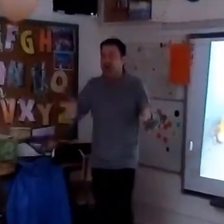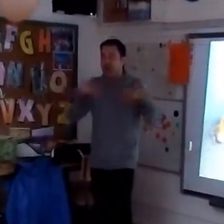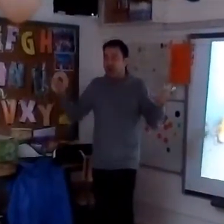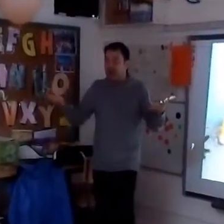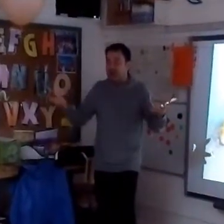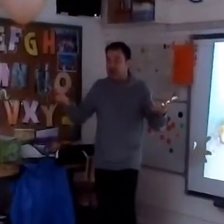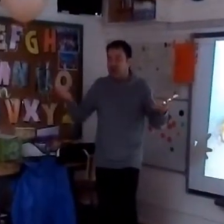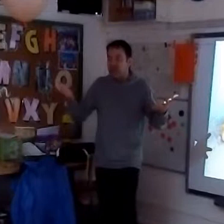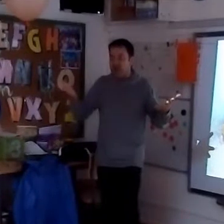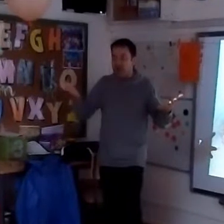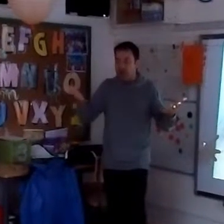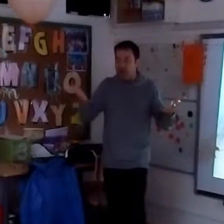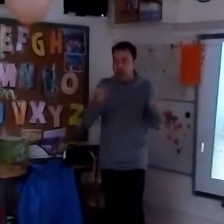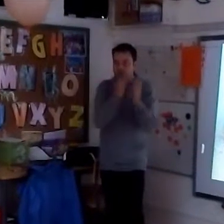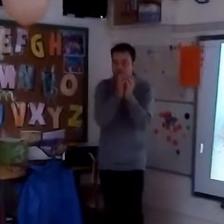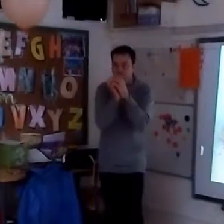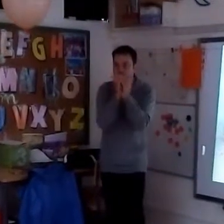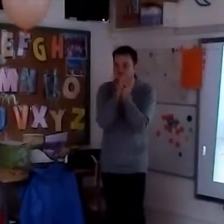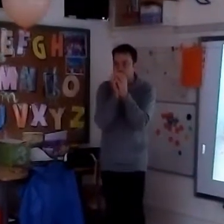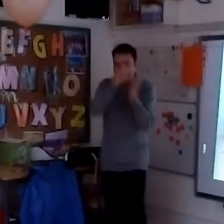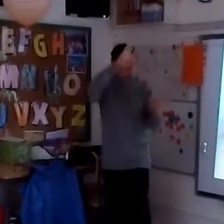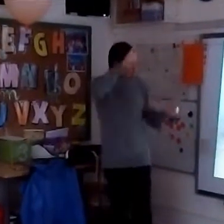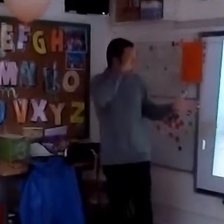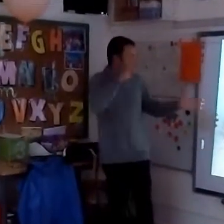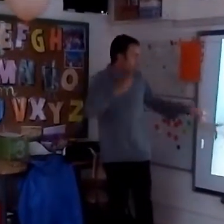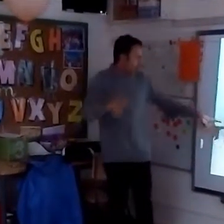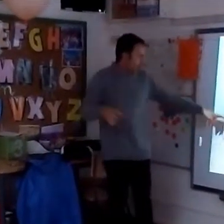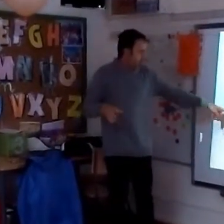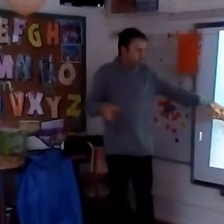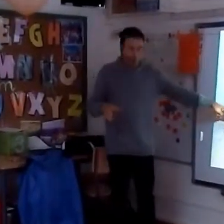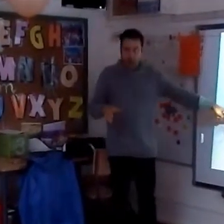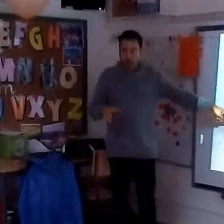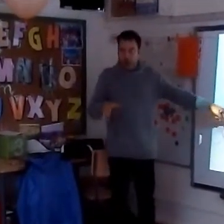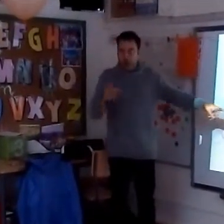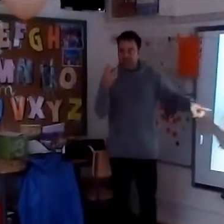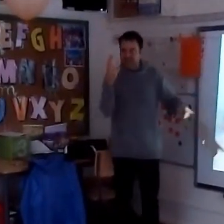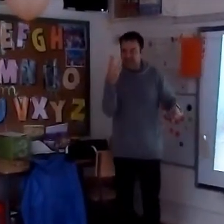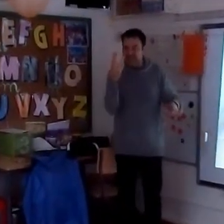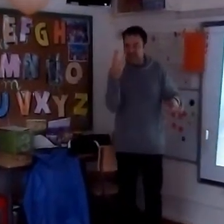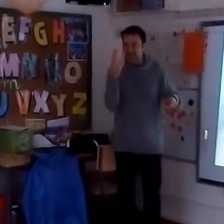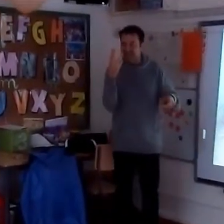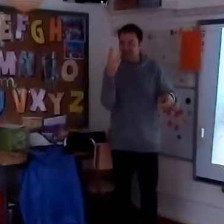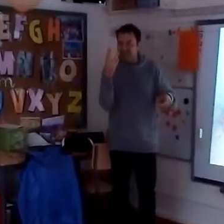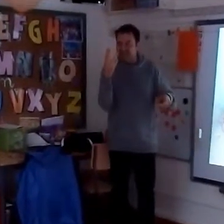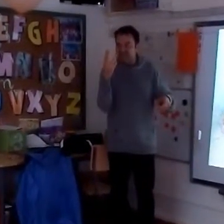repente, otra vez, se volvieron a mover los huevitos, abrieron y salieron 3.